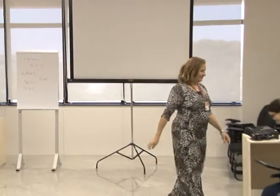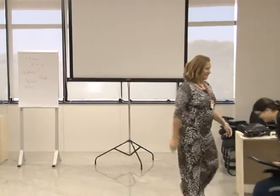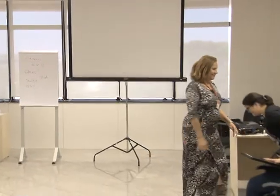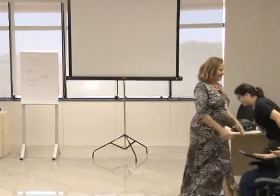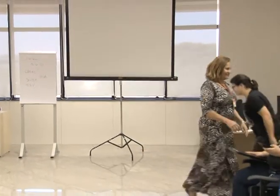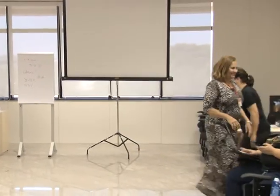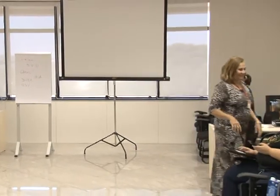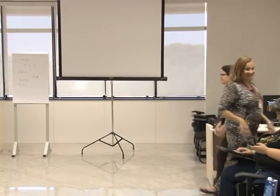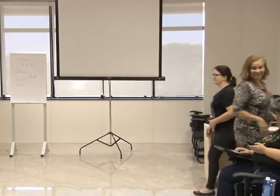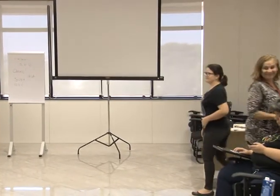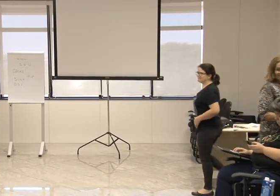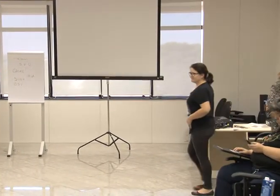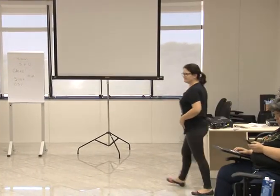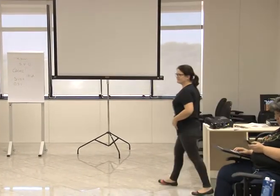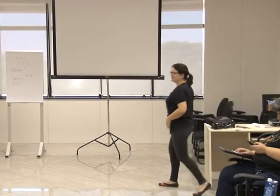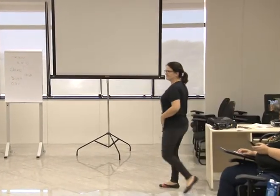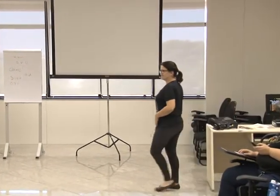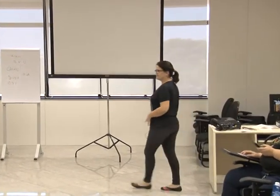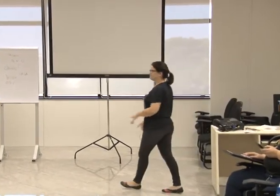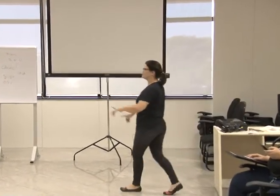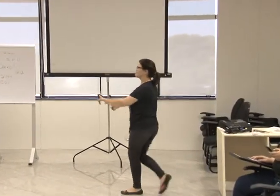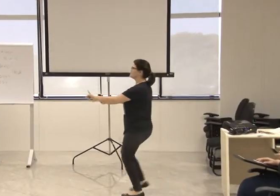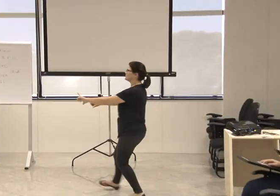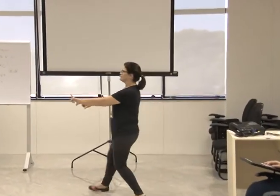Porta-retrato. Dá, tem que fazer assim.